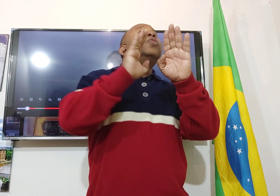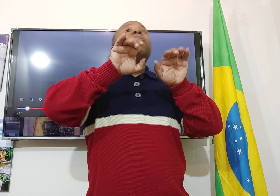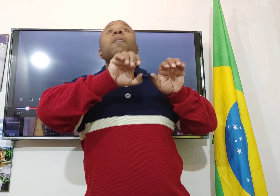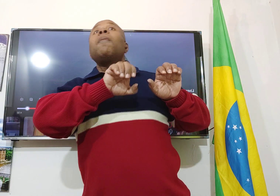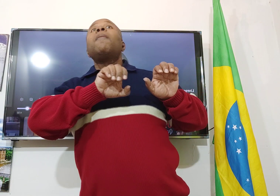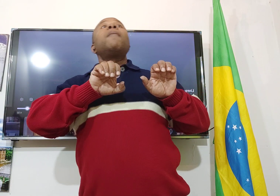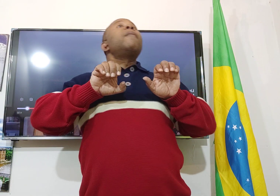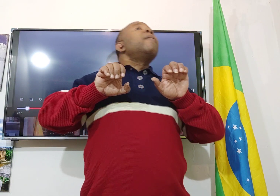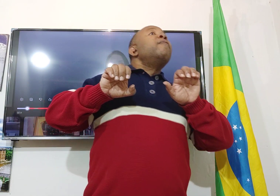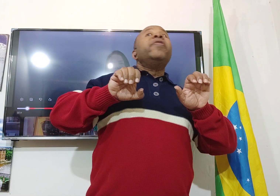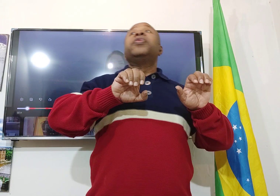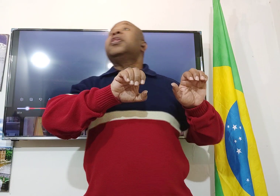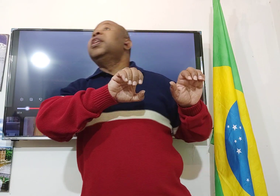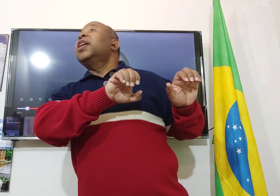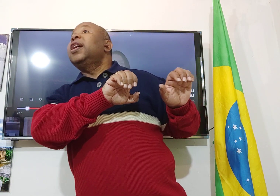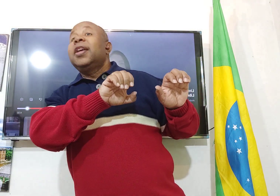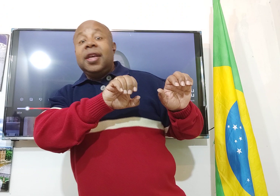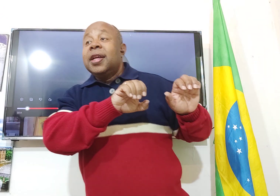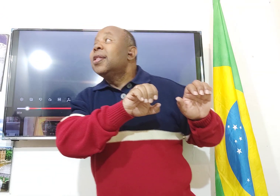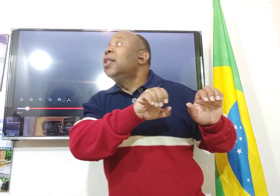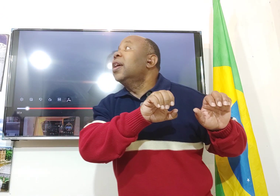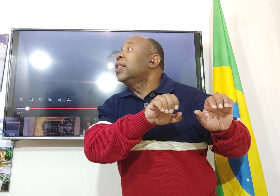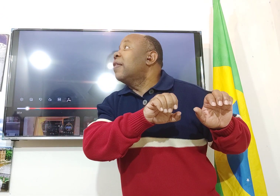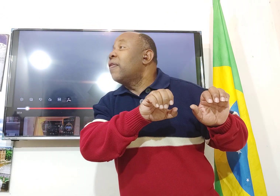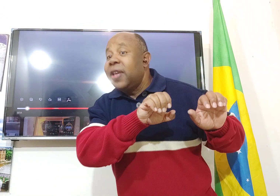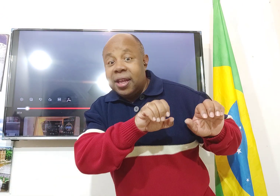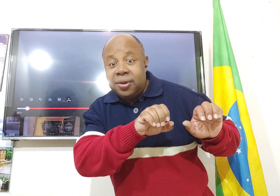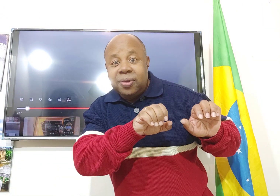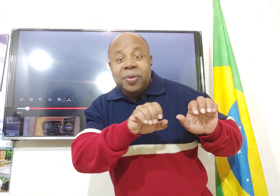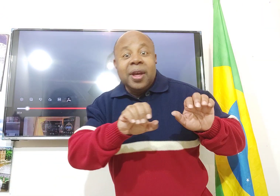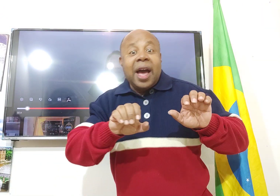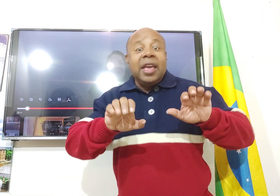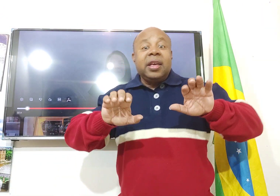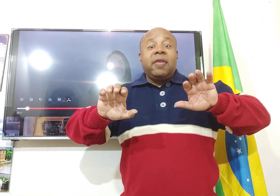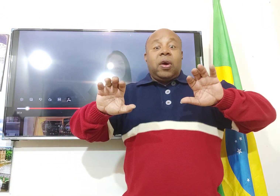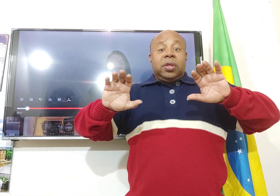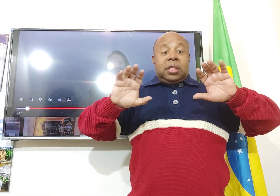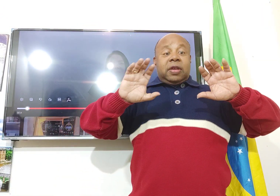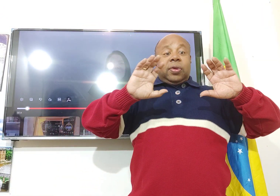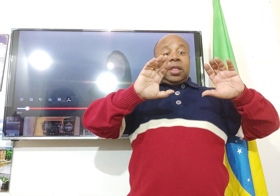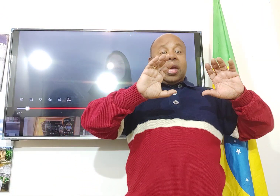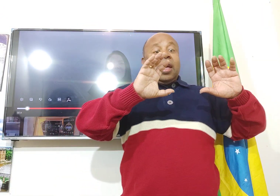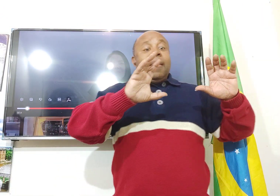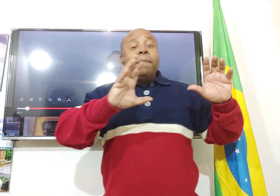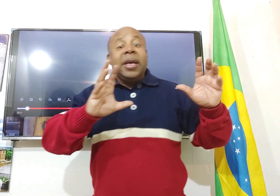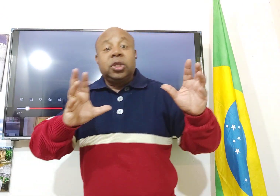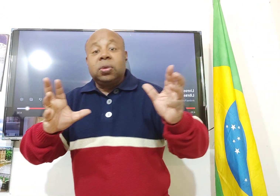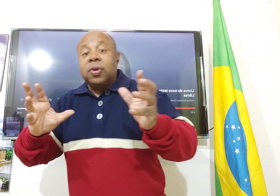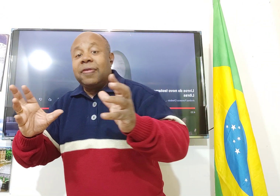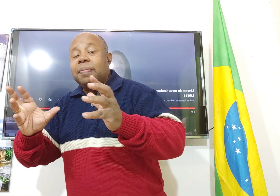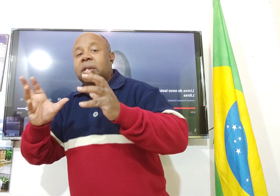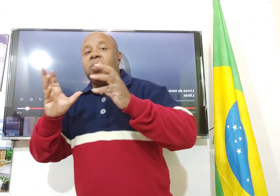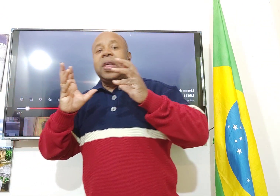Olhando, vendo se ninguém estava vendo. Aí o que vai acontecer? Você vai